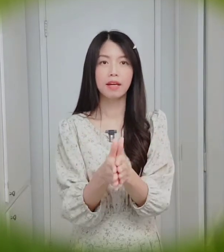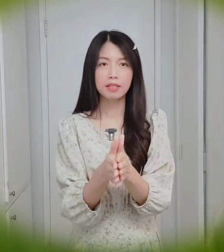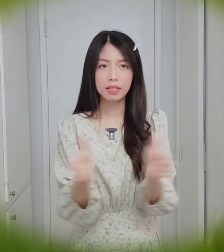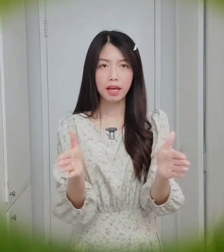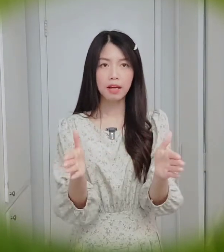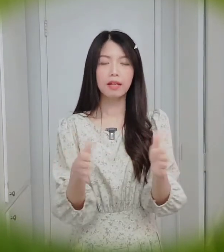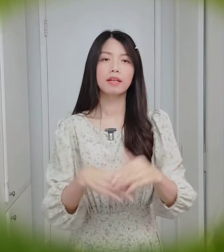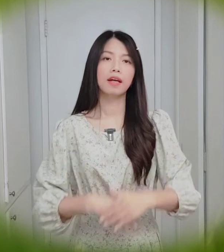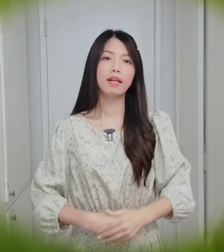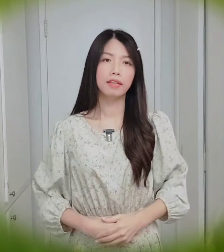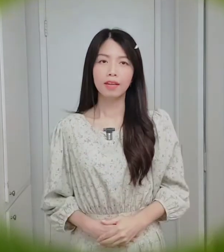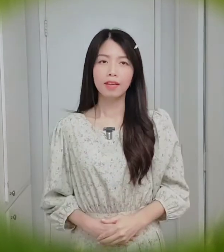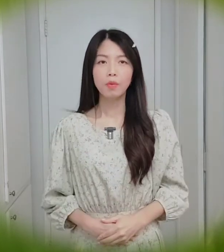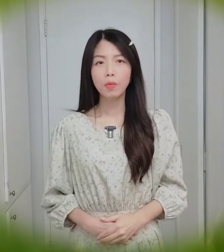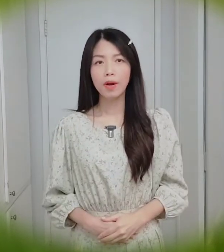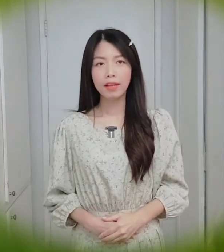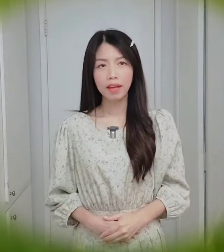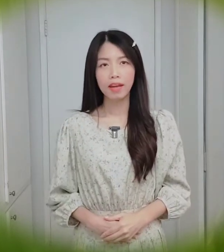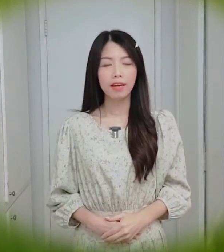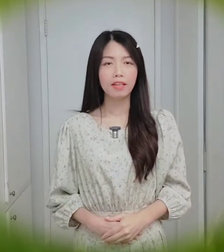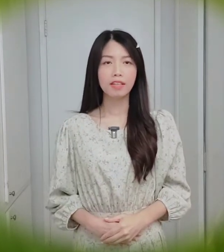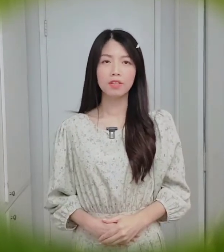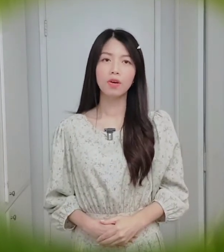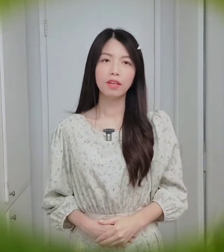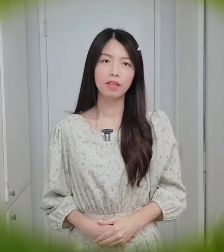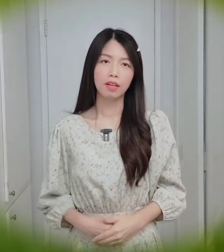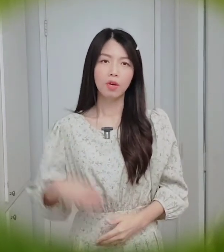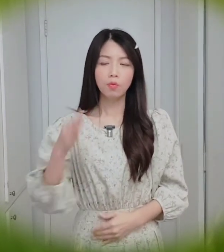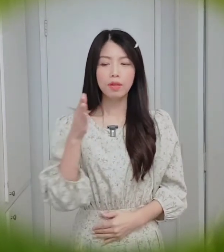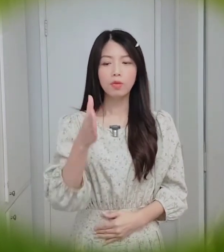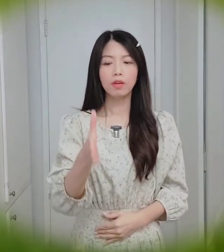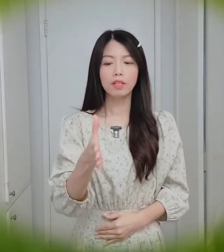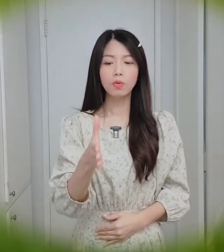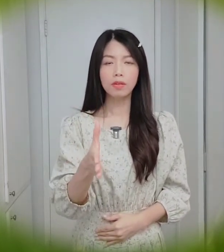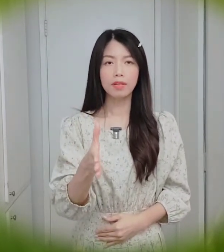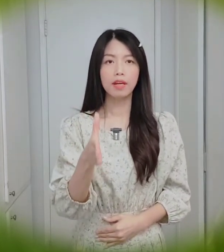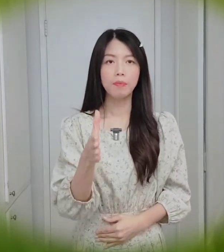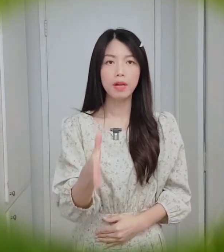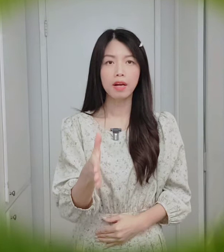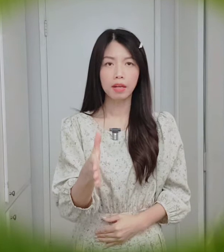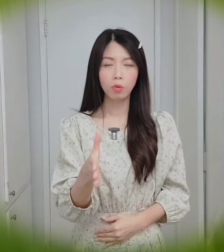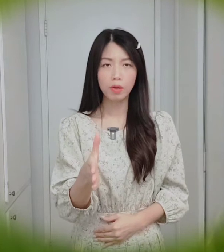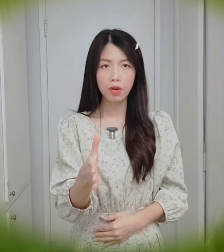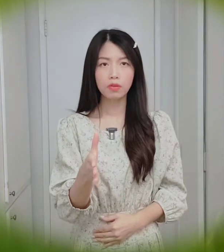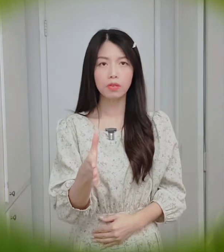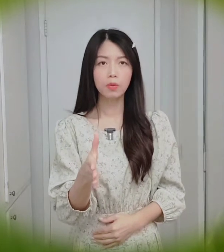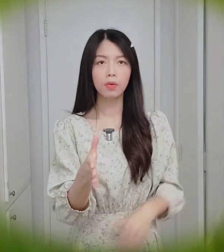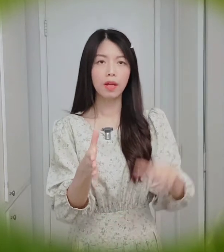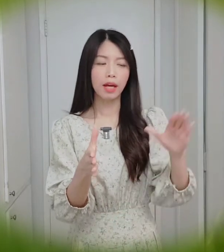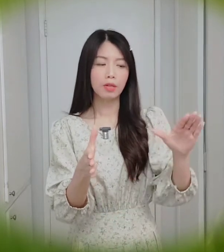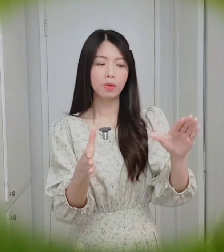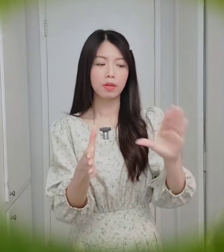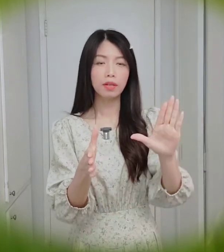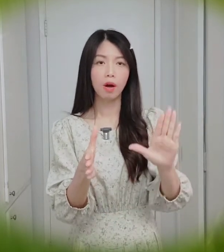됩니다. 시작할 때, 뭐뭐 할 때 라는 뜻의 수어는 왼손이 이렇게 손끝이 앞을 향하게 똑바로